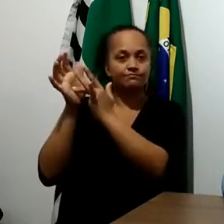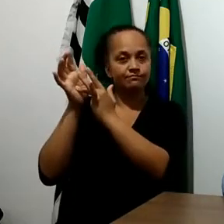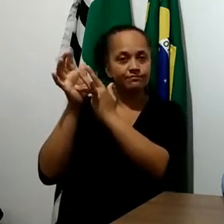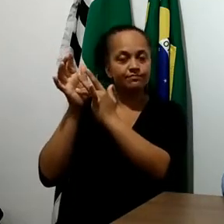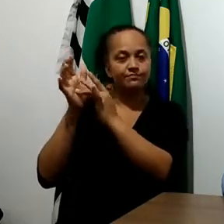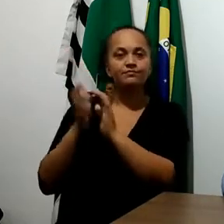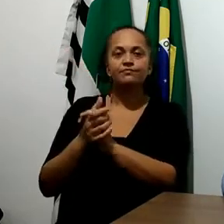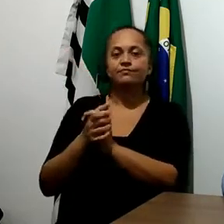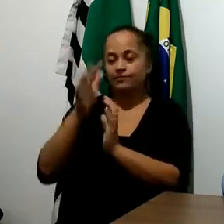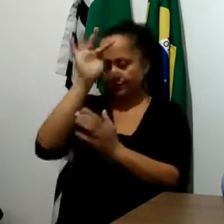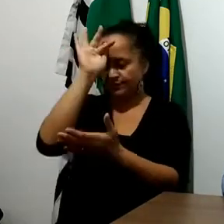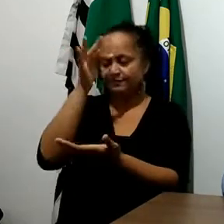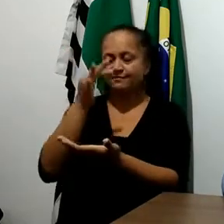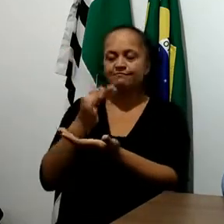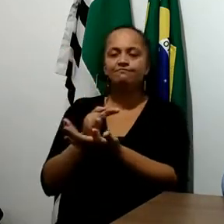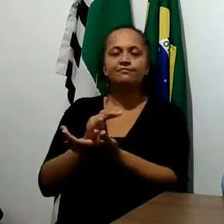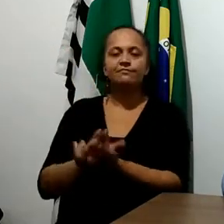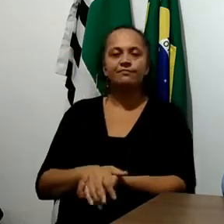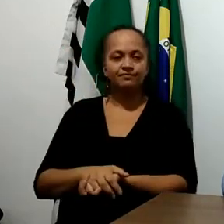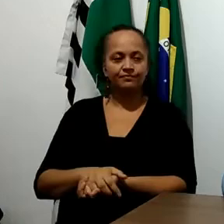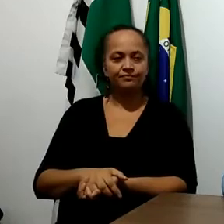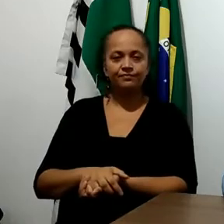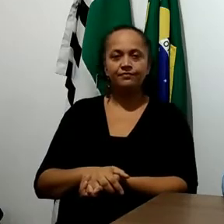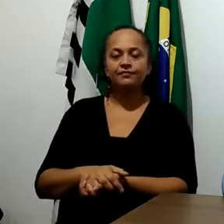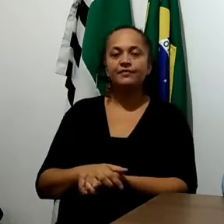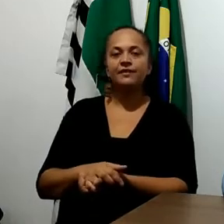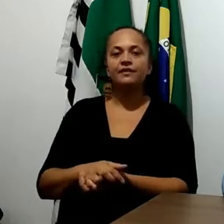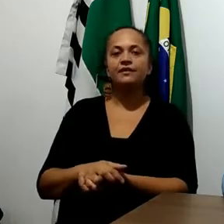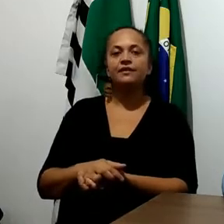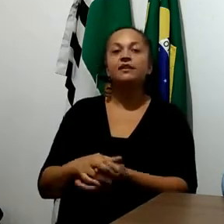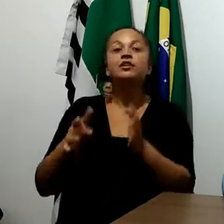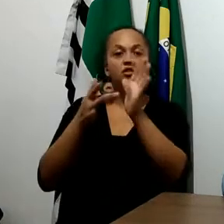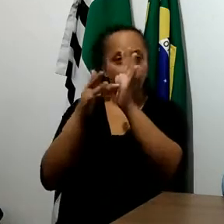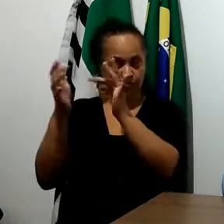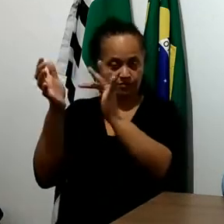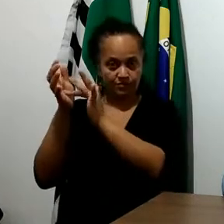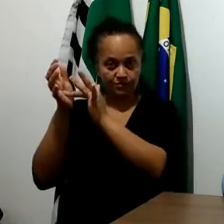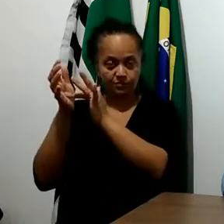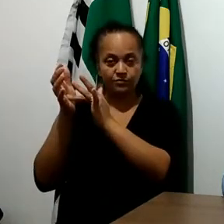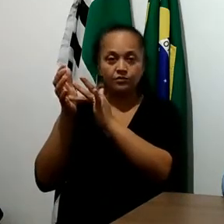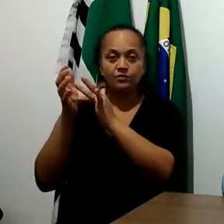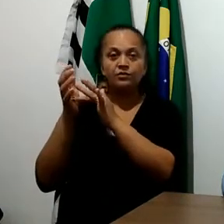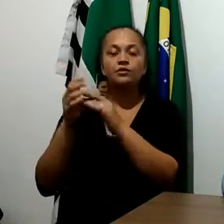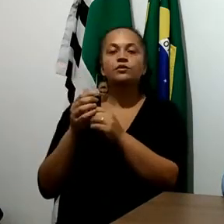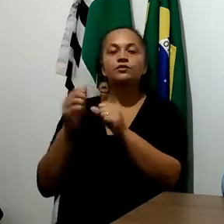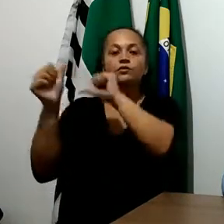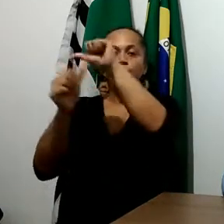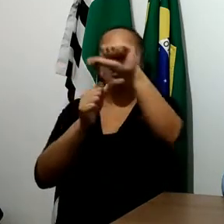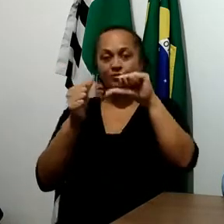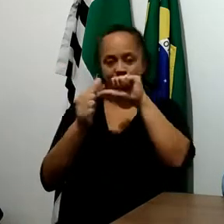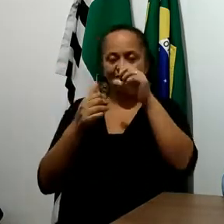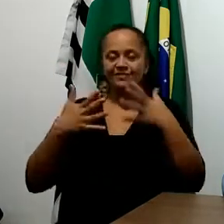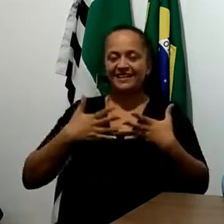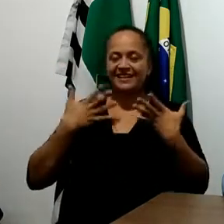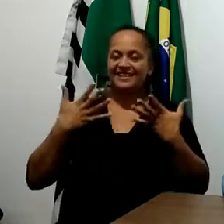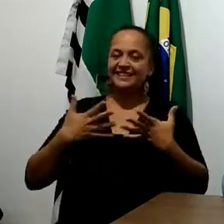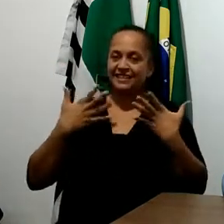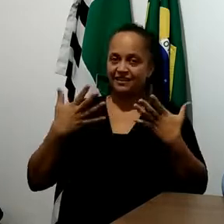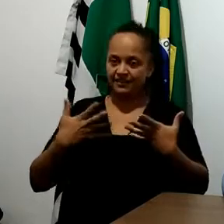Jesus, o qual em troca da alegria que lhe estava proposta, suportou a cruz,